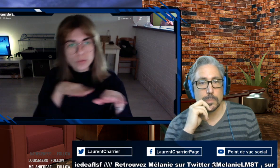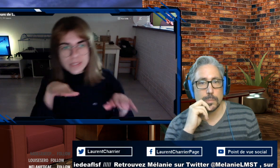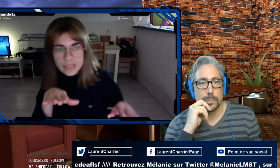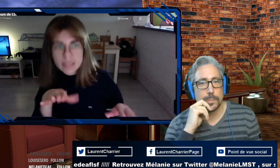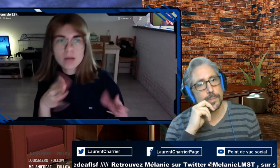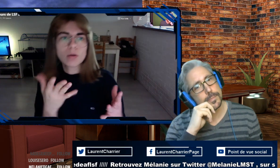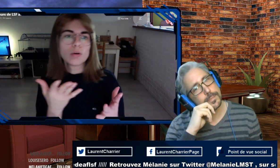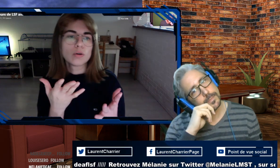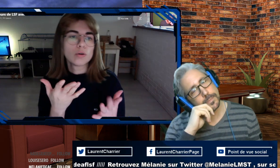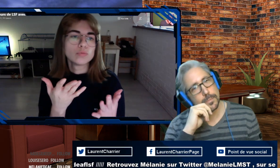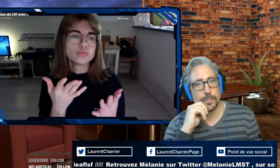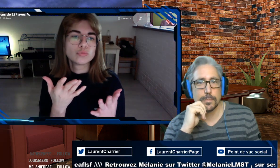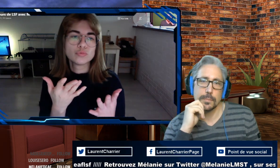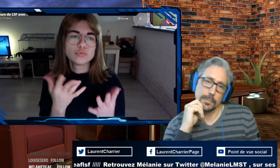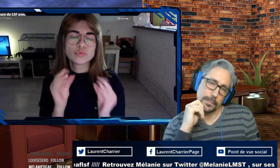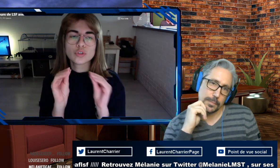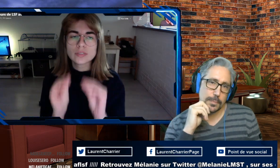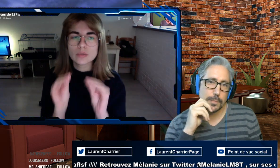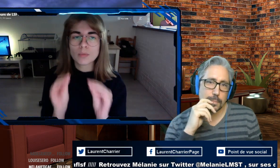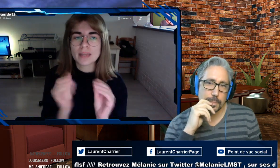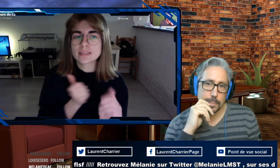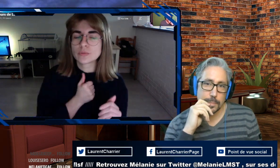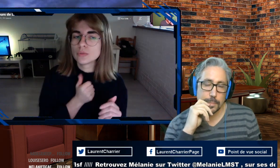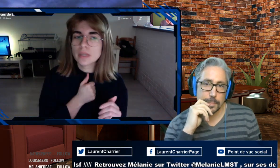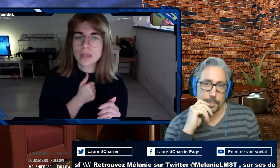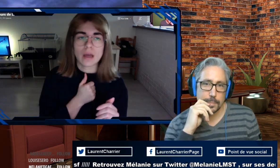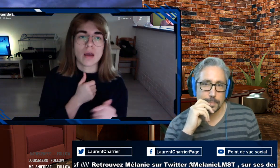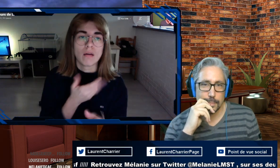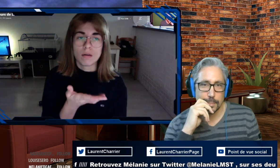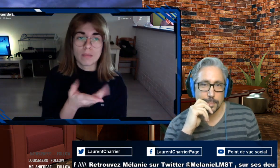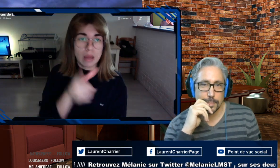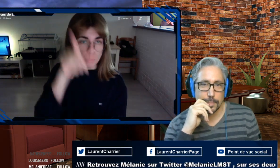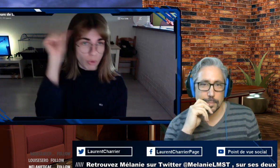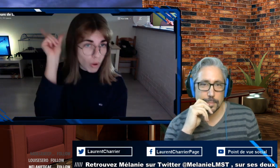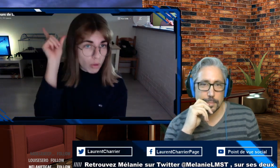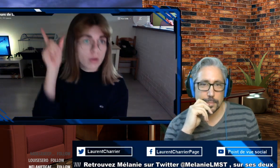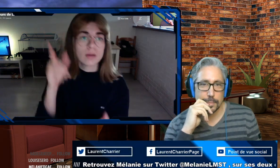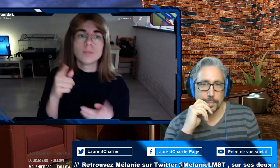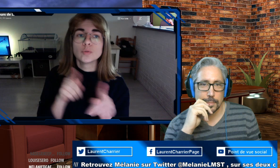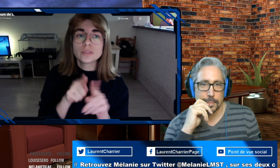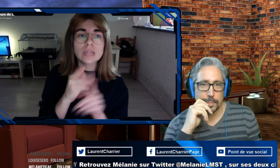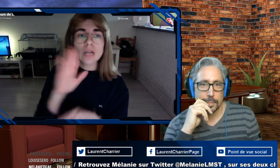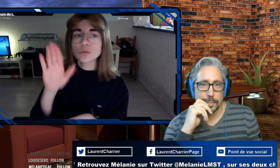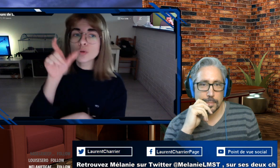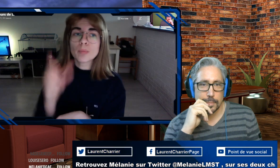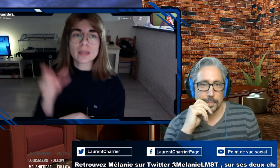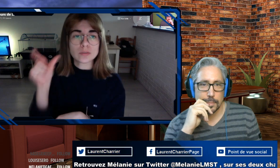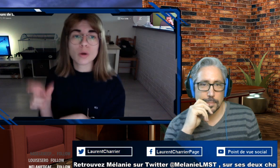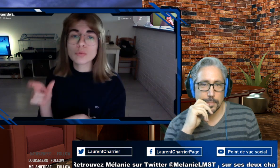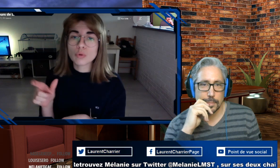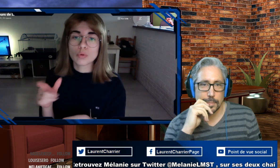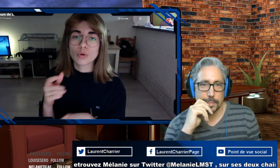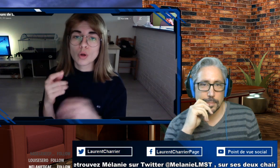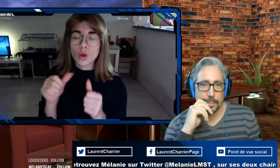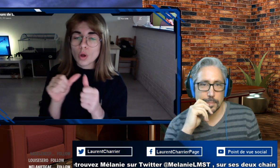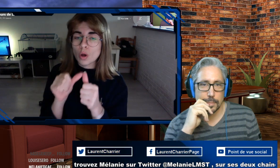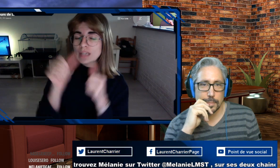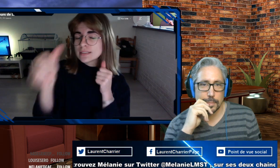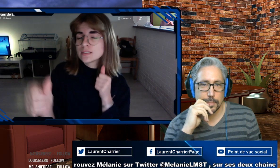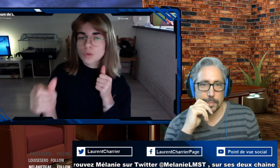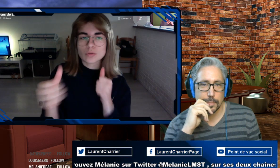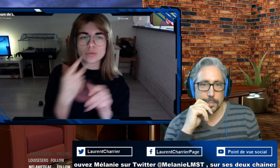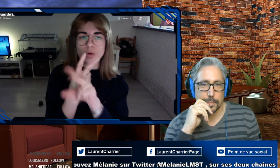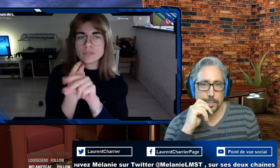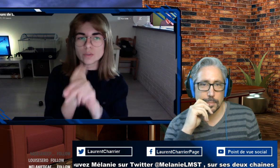à côté, je donne des cours particuliers à Laura, mais aussi à d'autres personnes